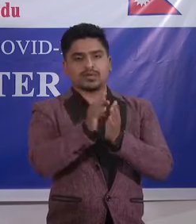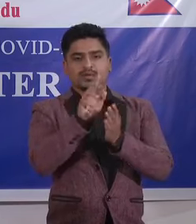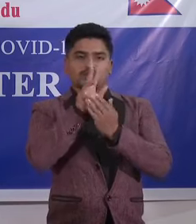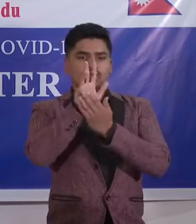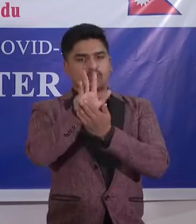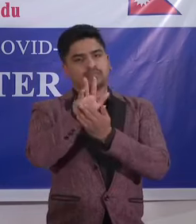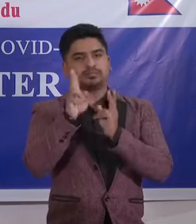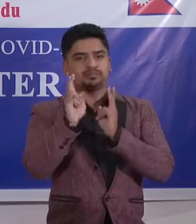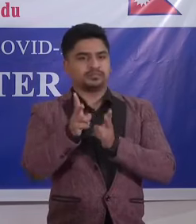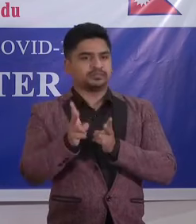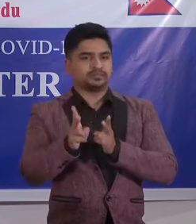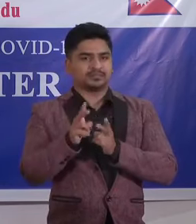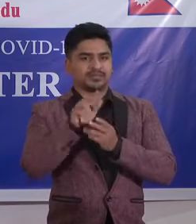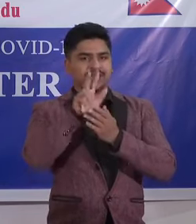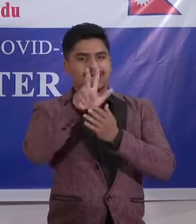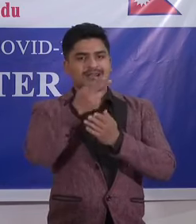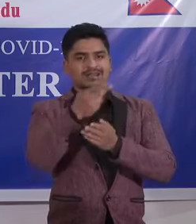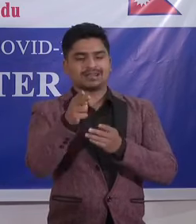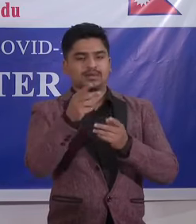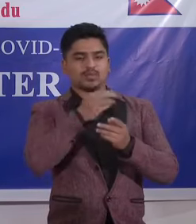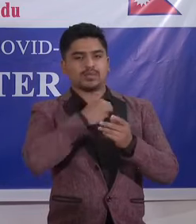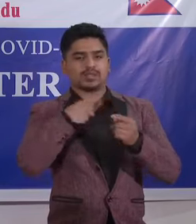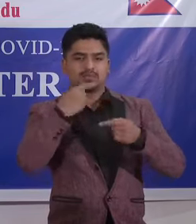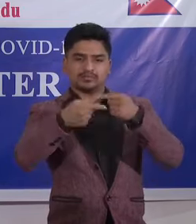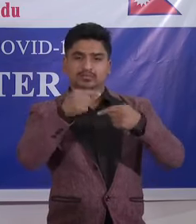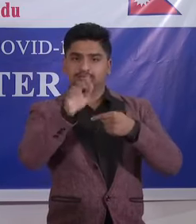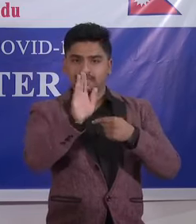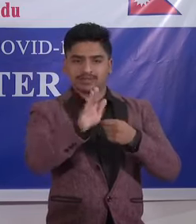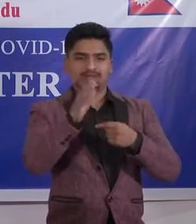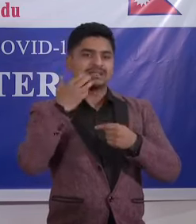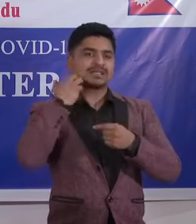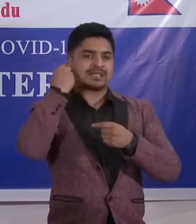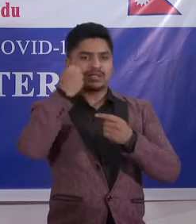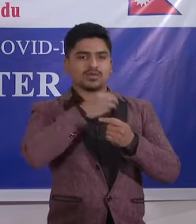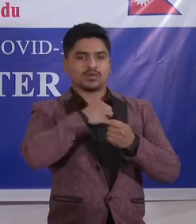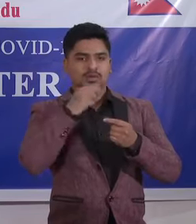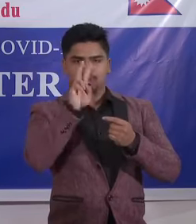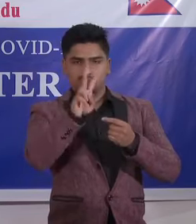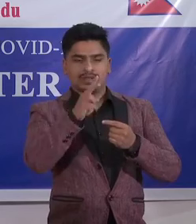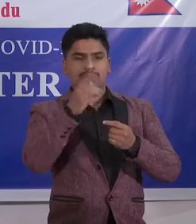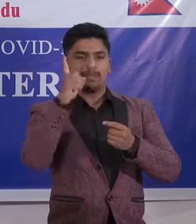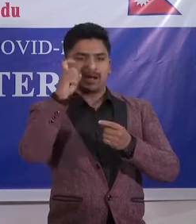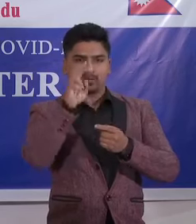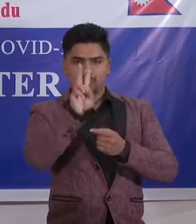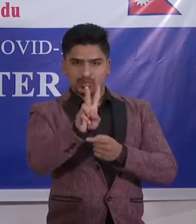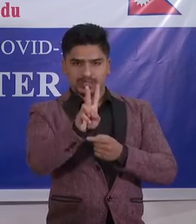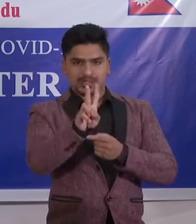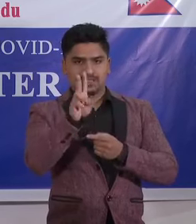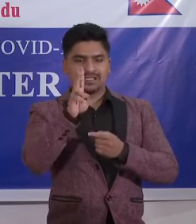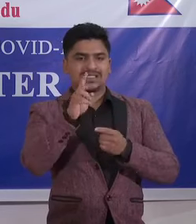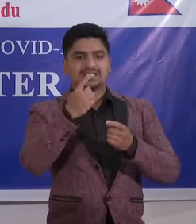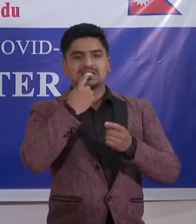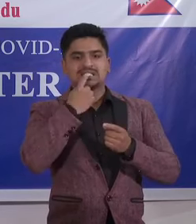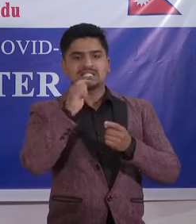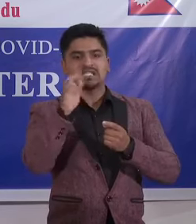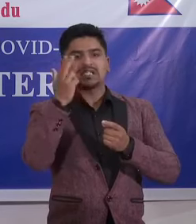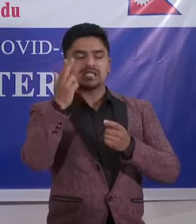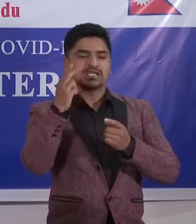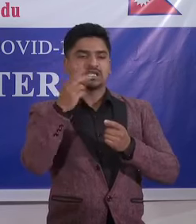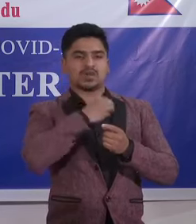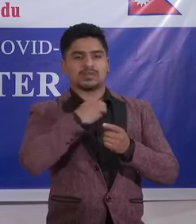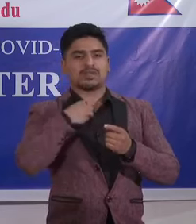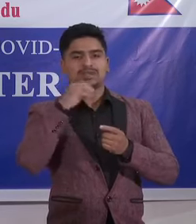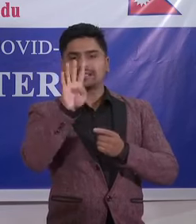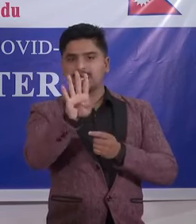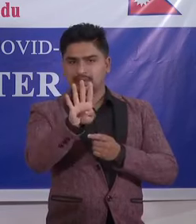नहीं हो र आर जान उपचार को कर्म मां हुने चा टेक आछ जान अफ्ला हो को 6 जान शेथी आस्पाताल मां